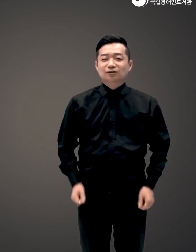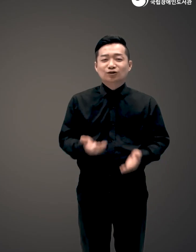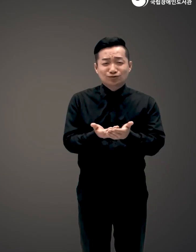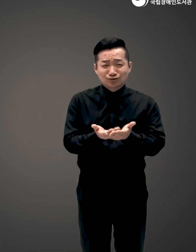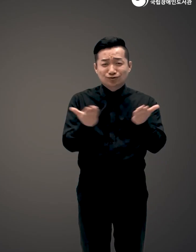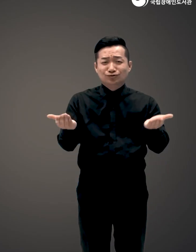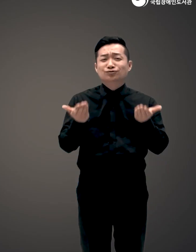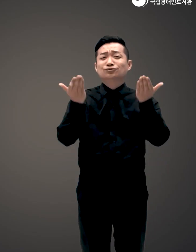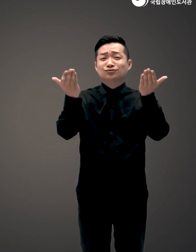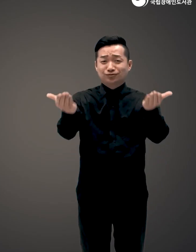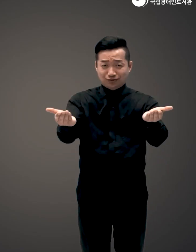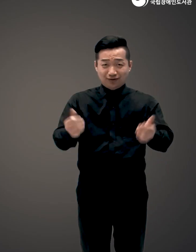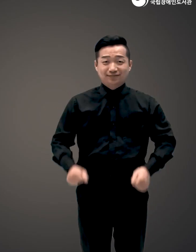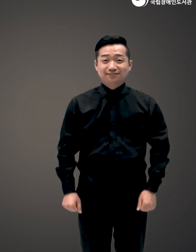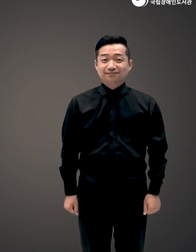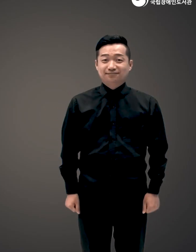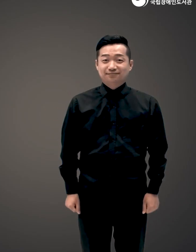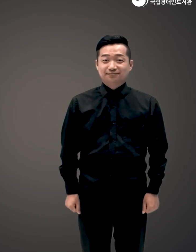너희들 주려고?